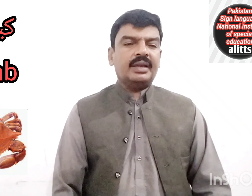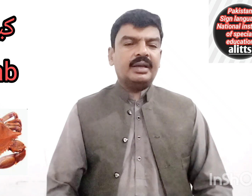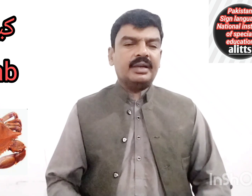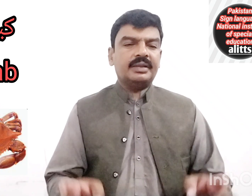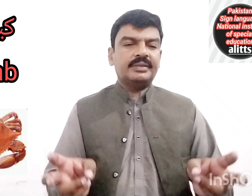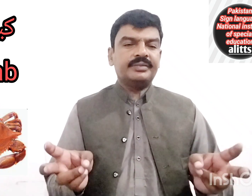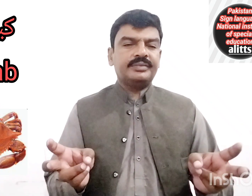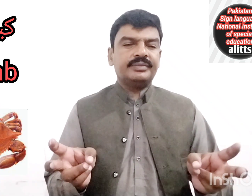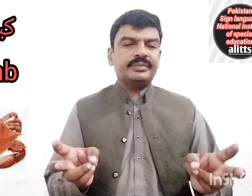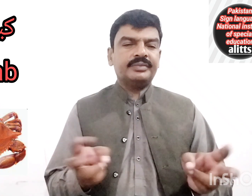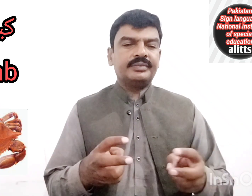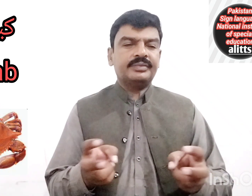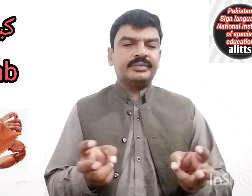केकड़ा।